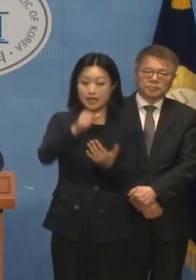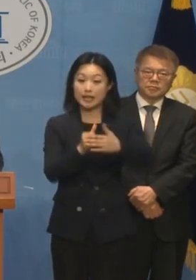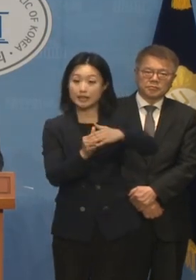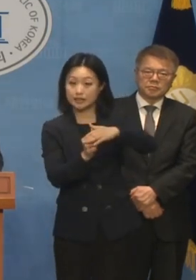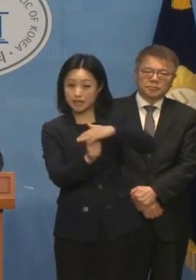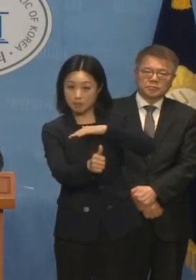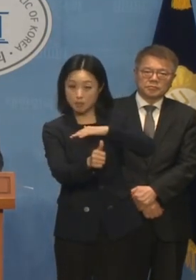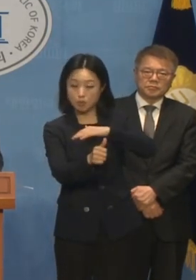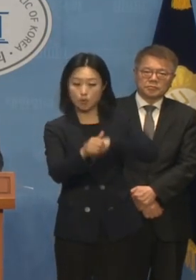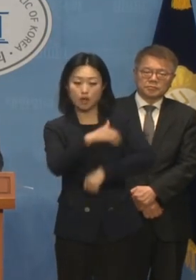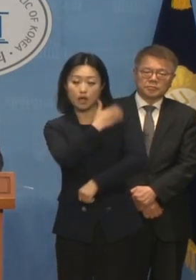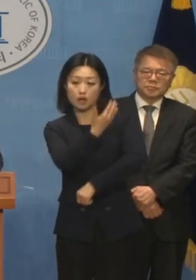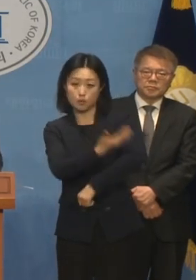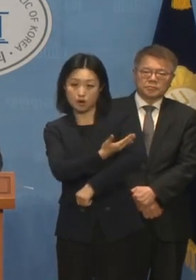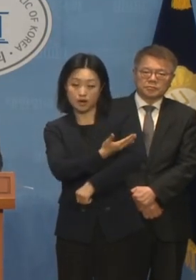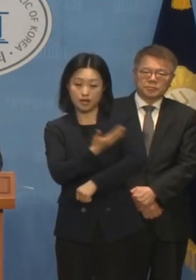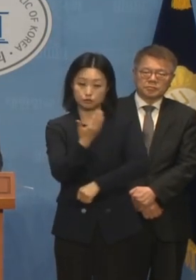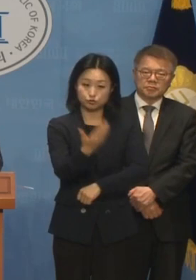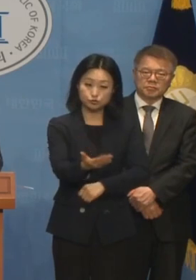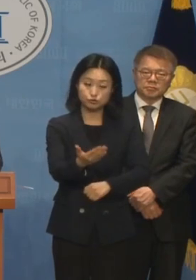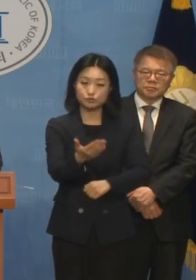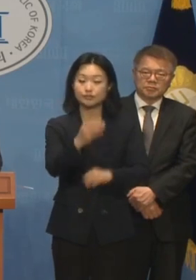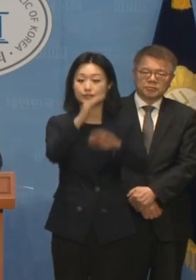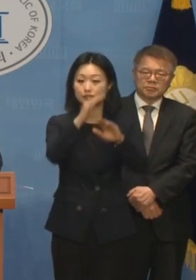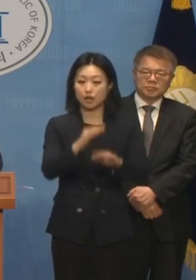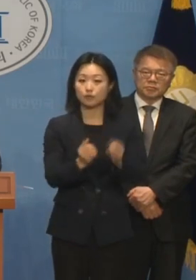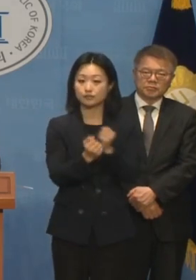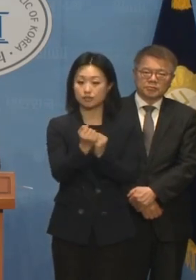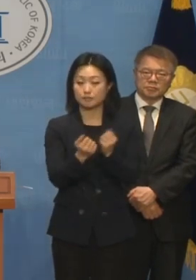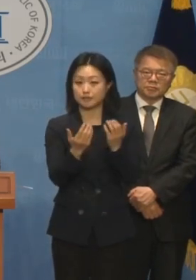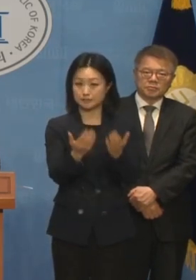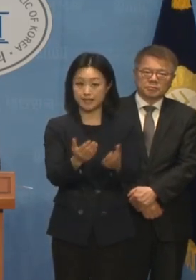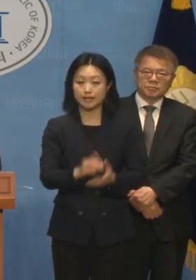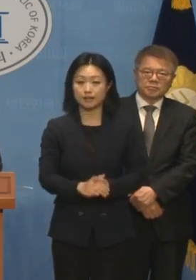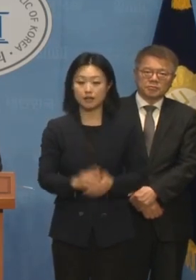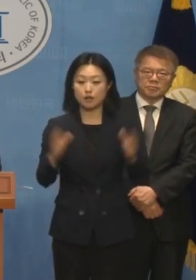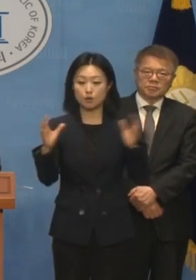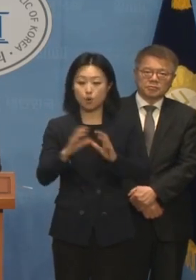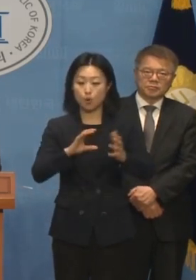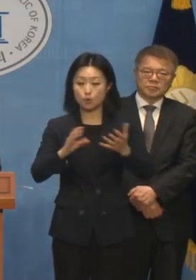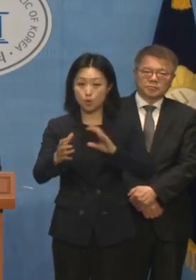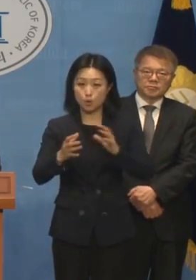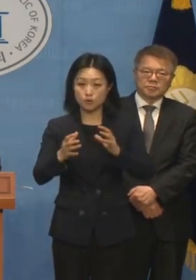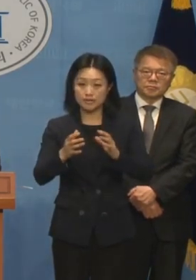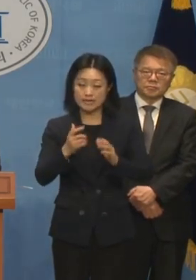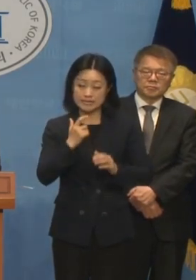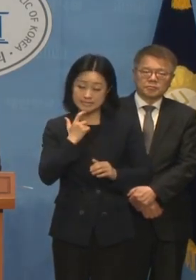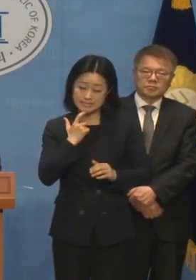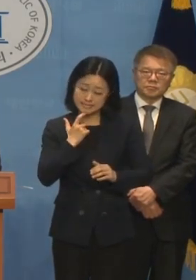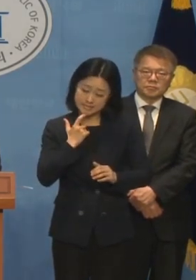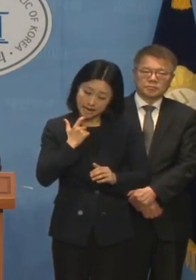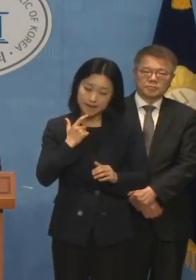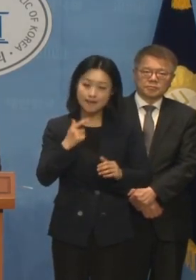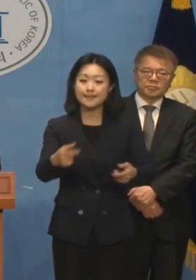관한 설명입니다. 이번 공론회에 끝까지